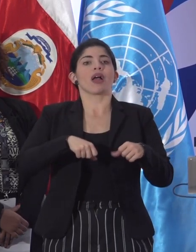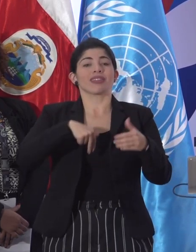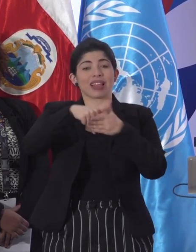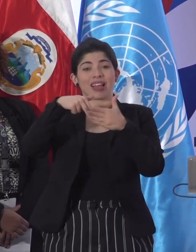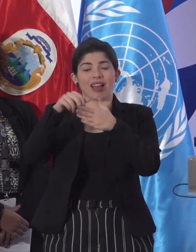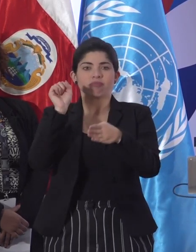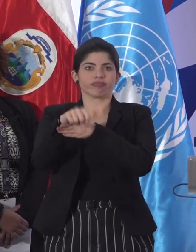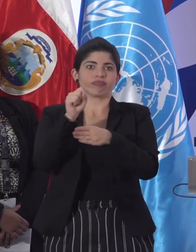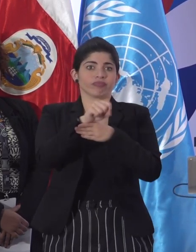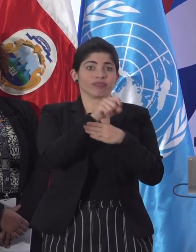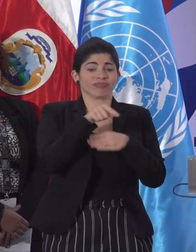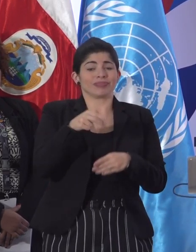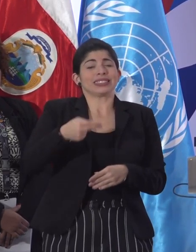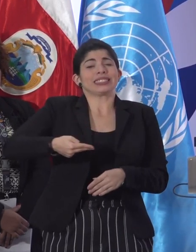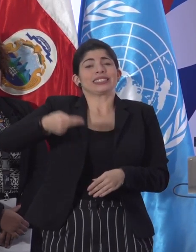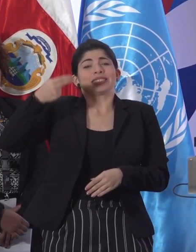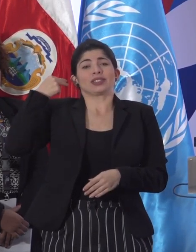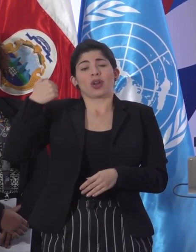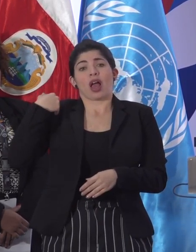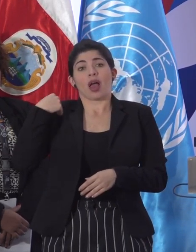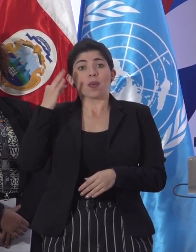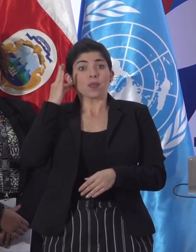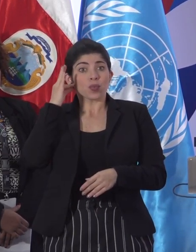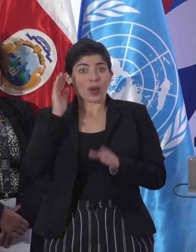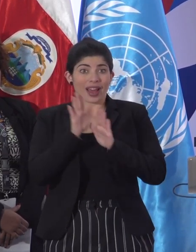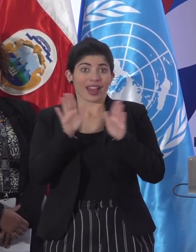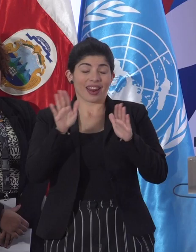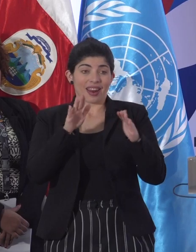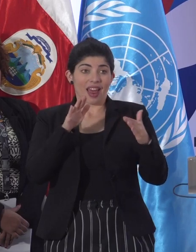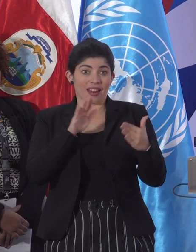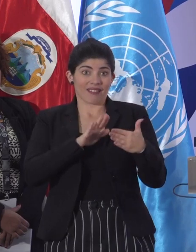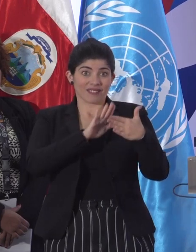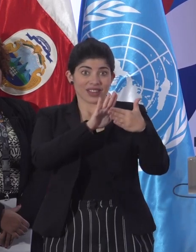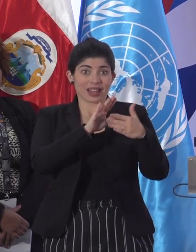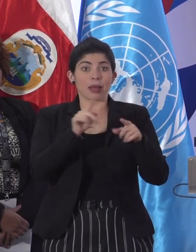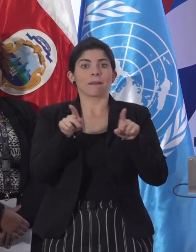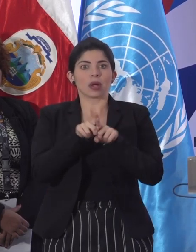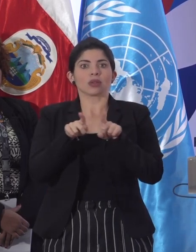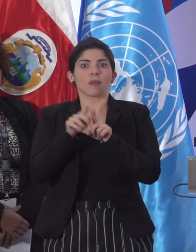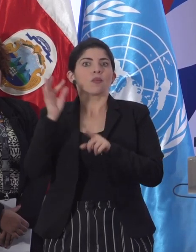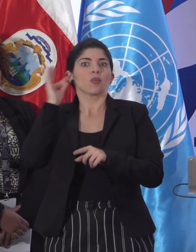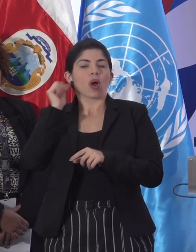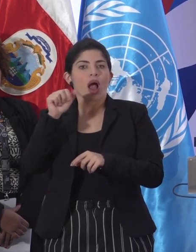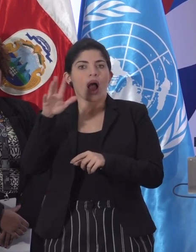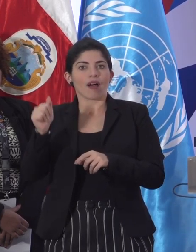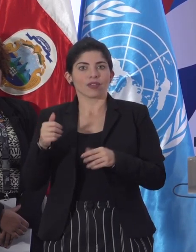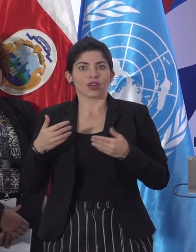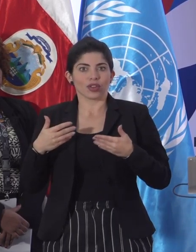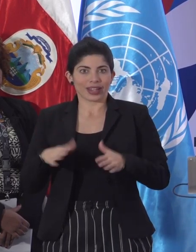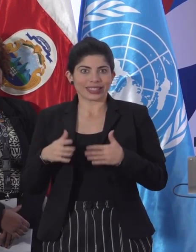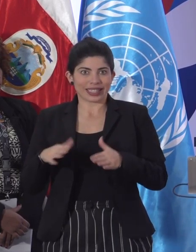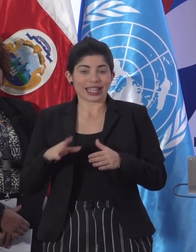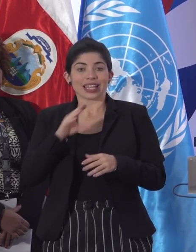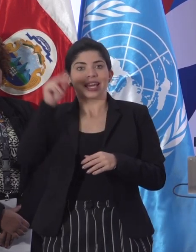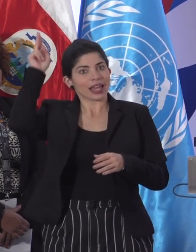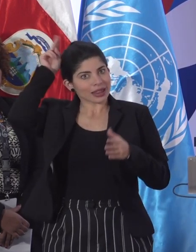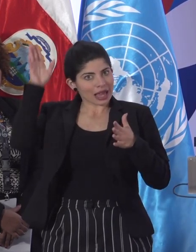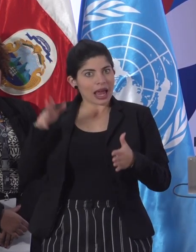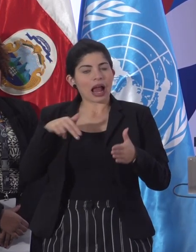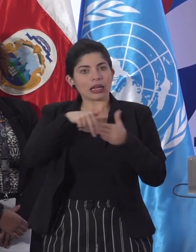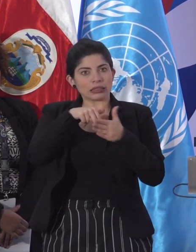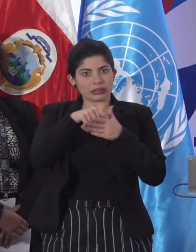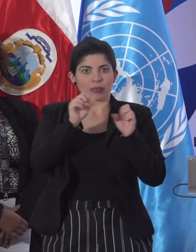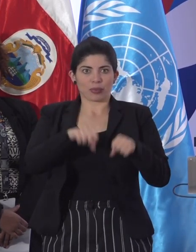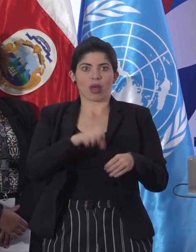obstáculos históricos que enfrentamos las mujeres en general y las mujeres afrodescendientes e indígenas en particular. Es